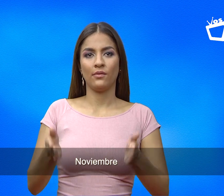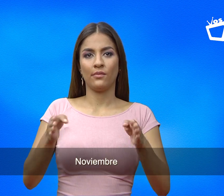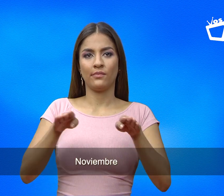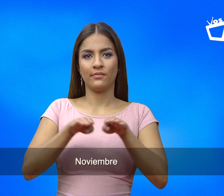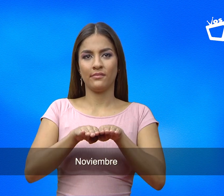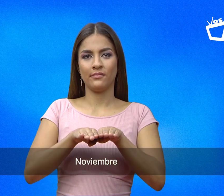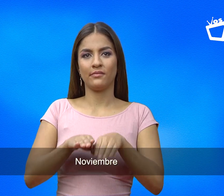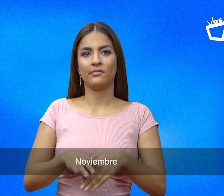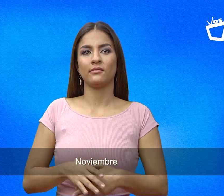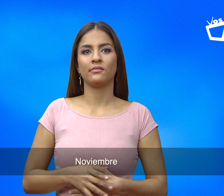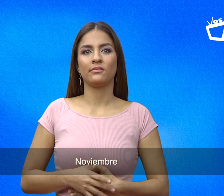noviembre